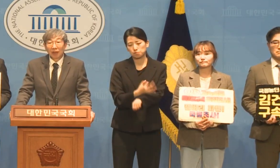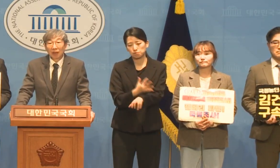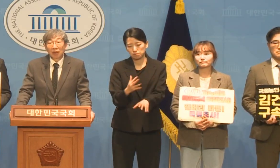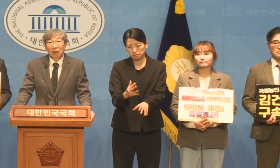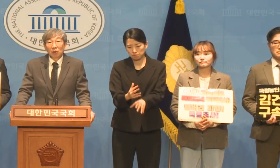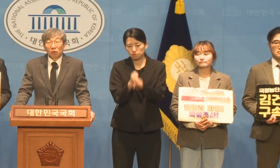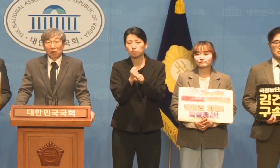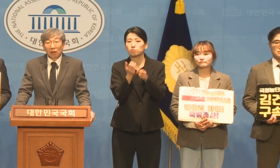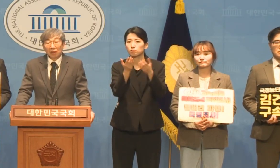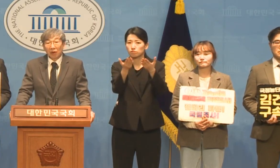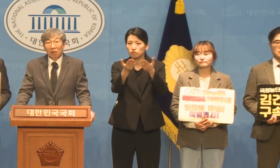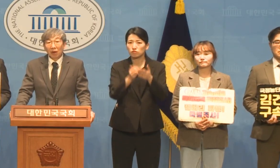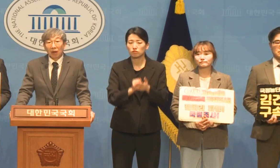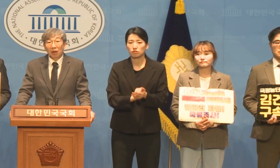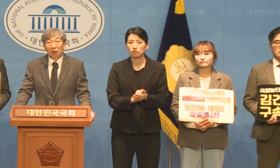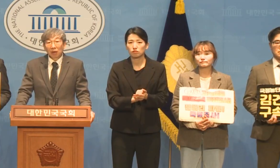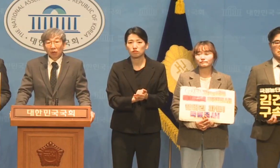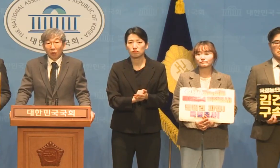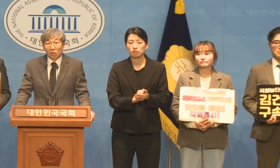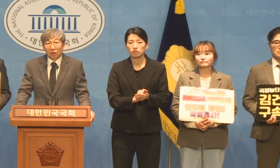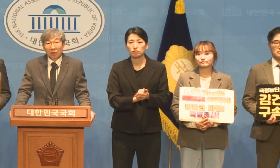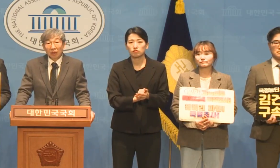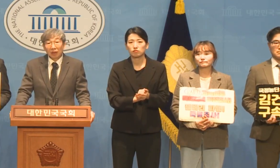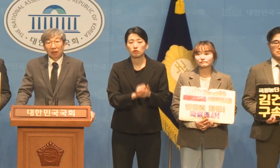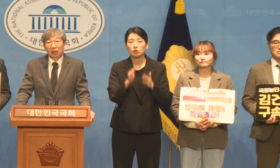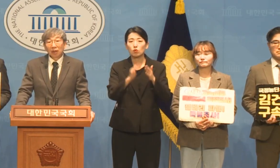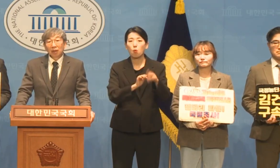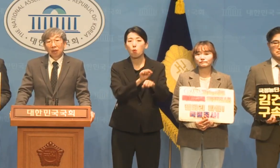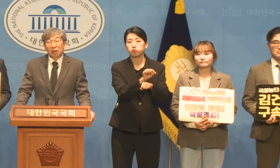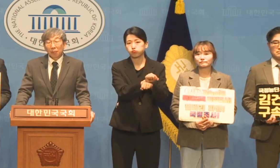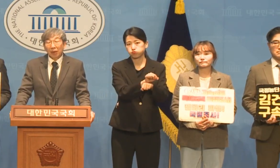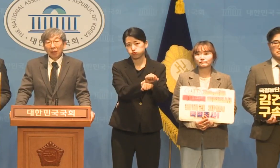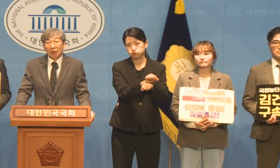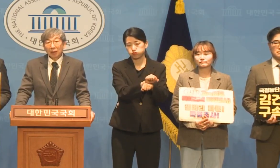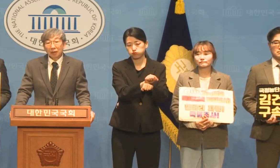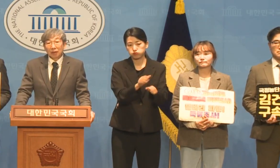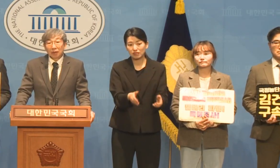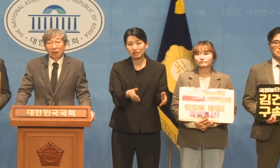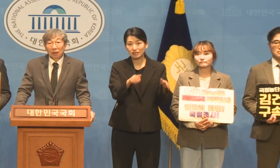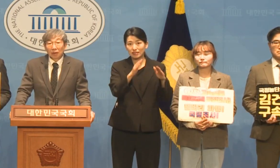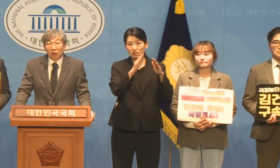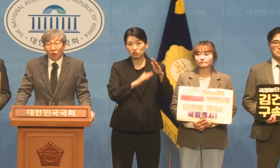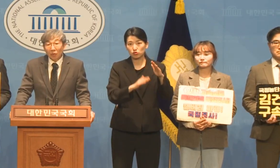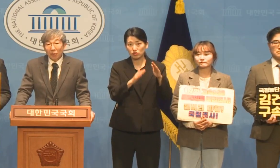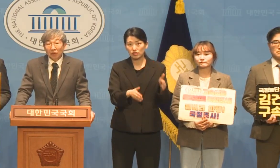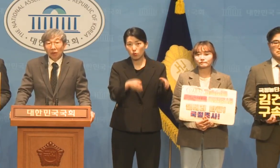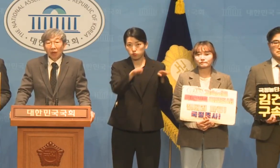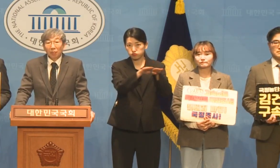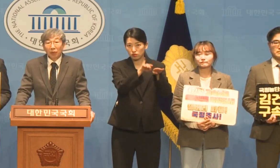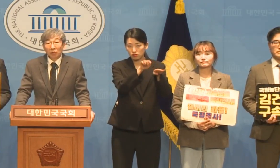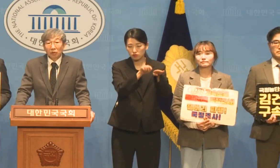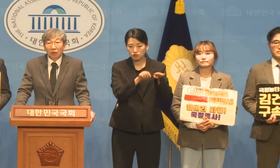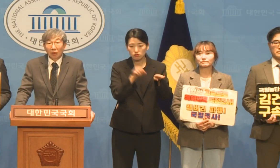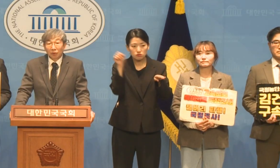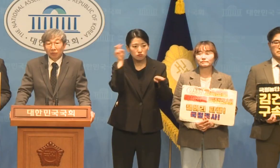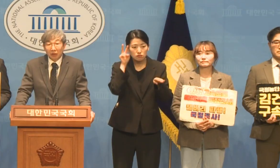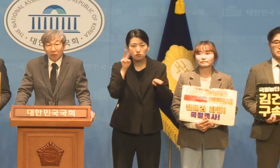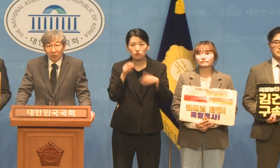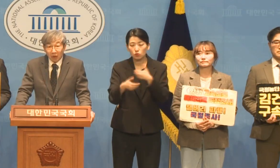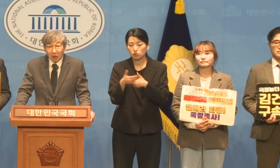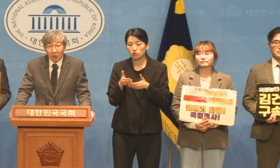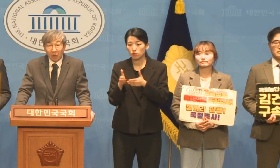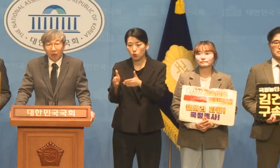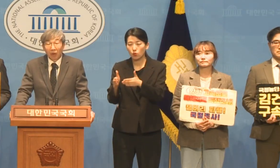보겠습니다. 국가기관과 공무원들이 급박한 노선 변경의 필요성이